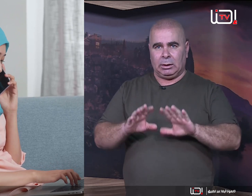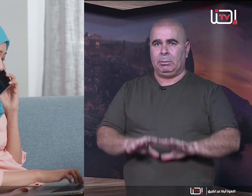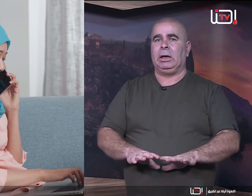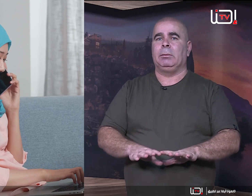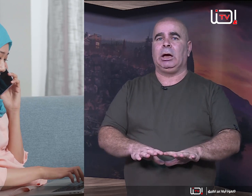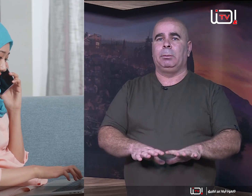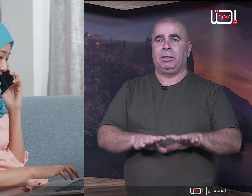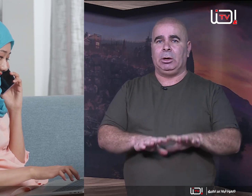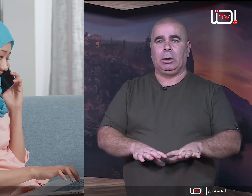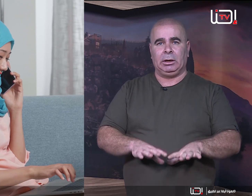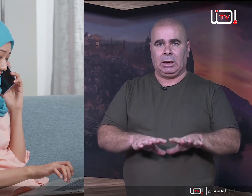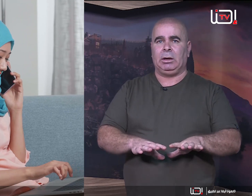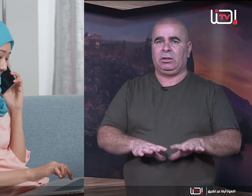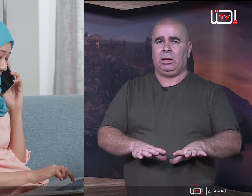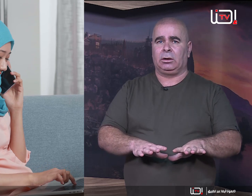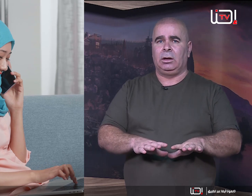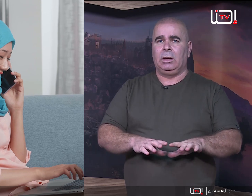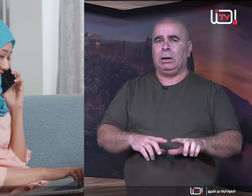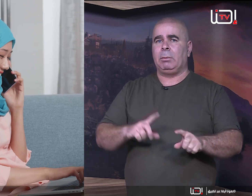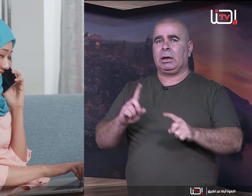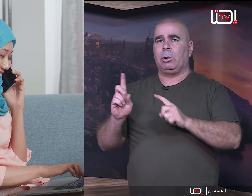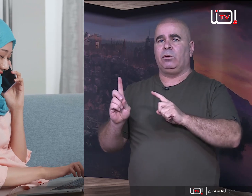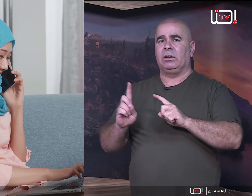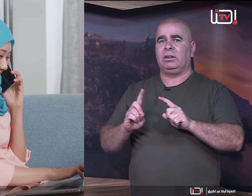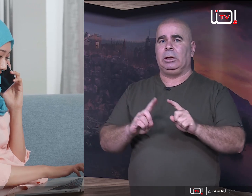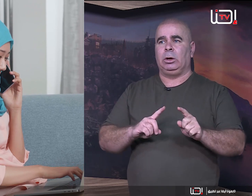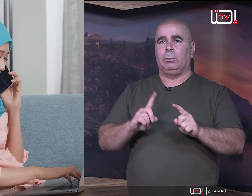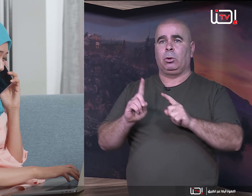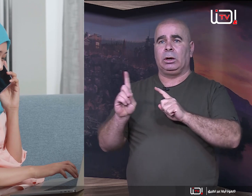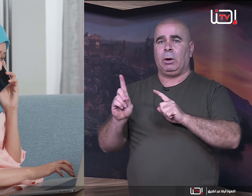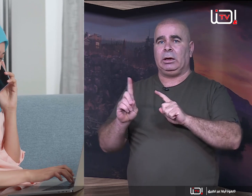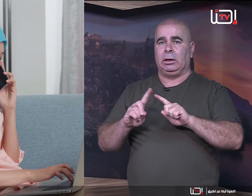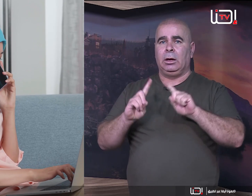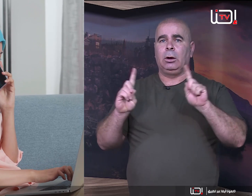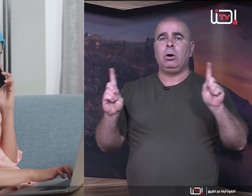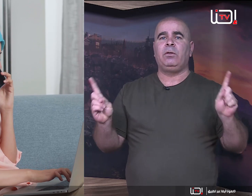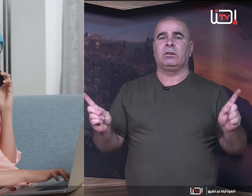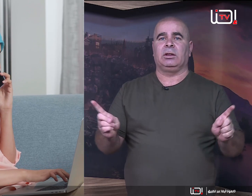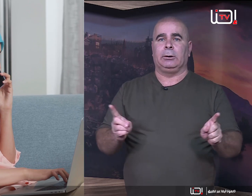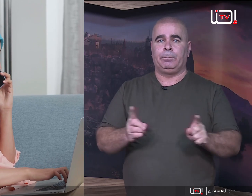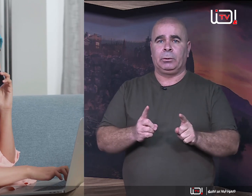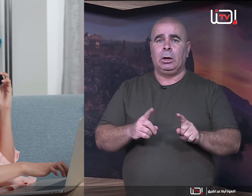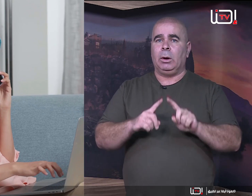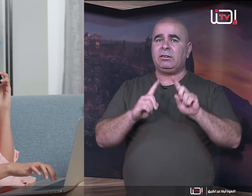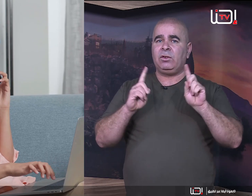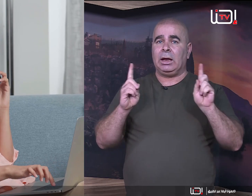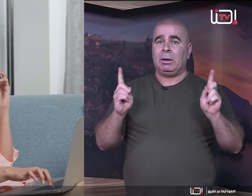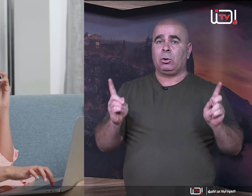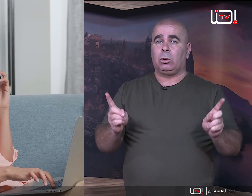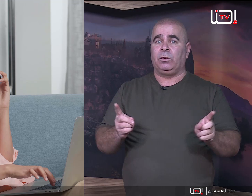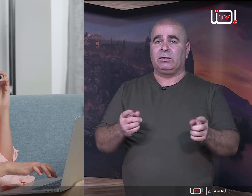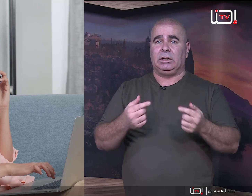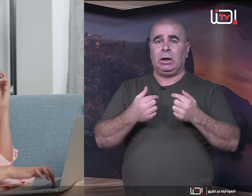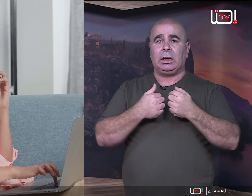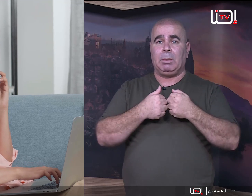ايش طبعا من عنا من عرب 48 كمان انا كثير انا ما بحكي بقول فلسطين انه يعني بقرنه معينه كل فلسطين واسف اني انا